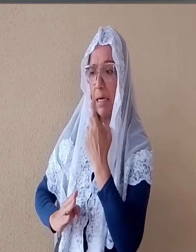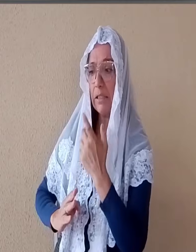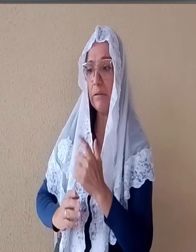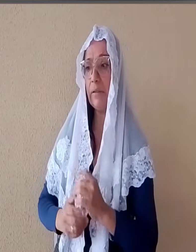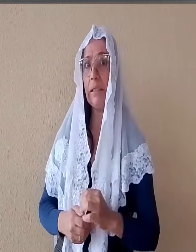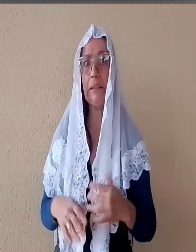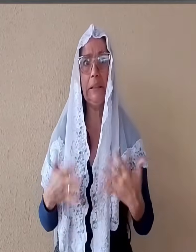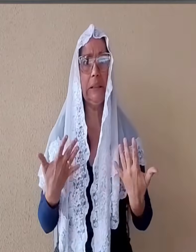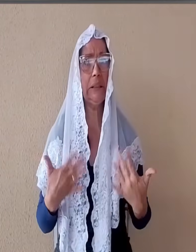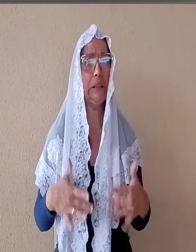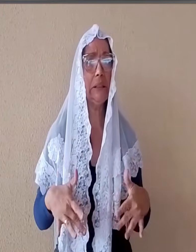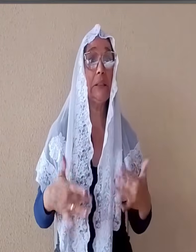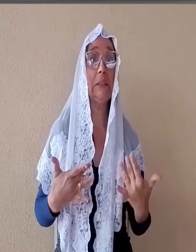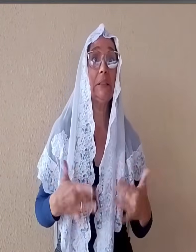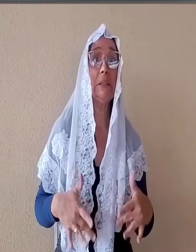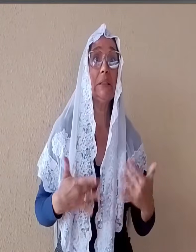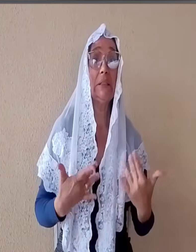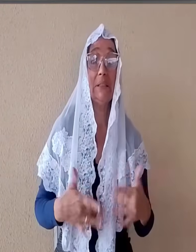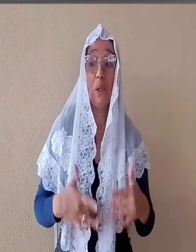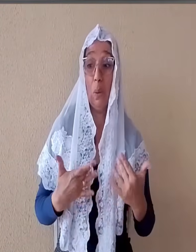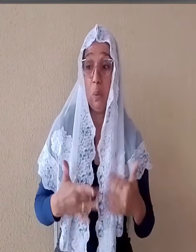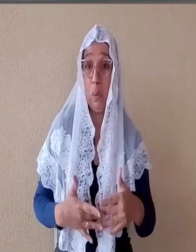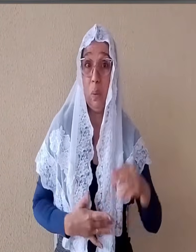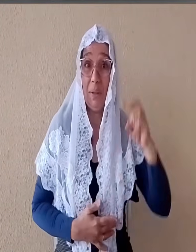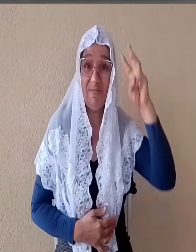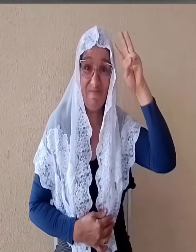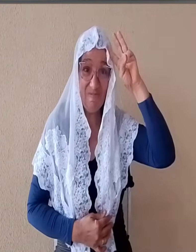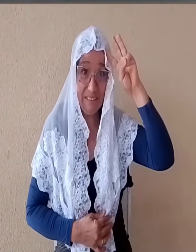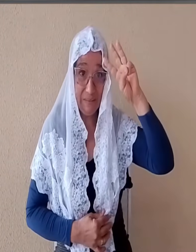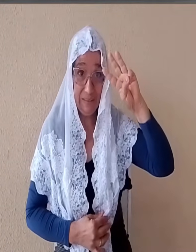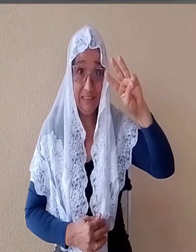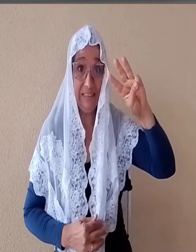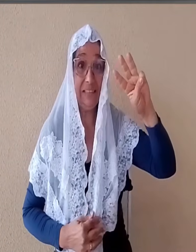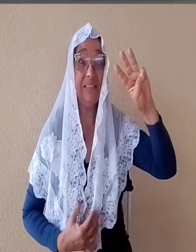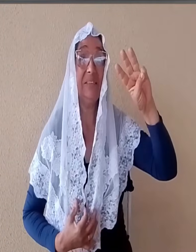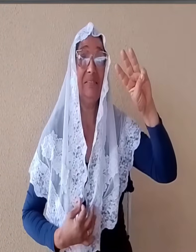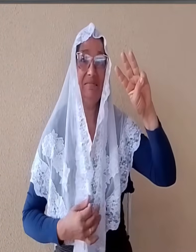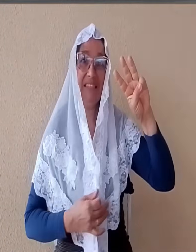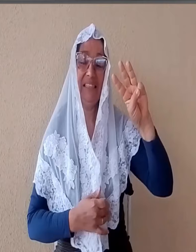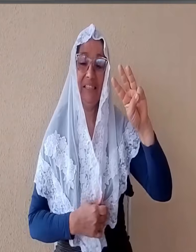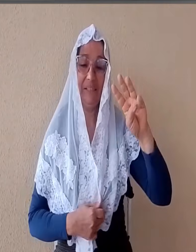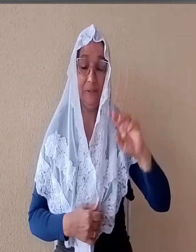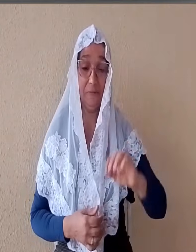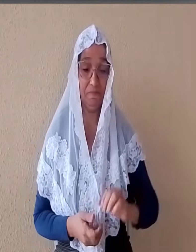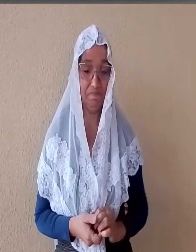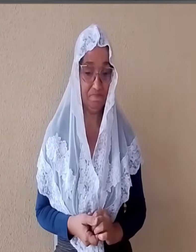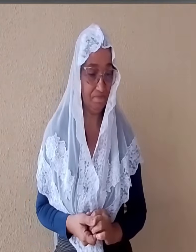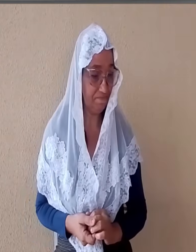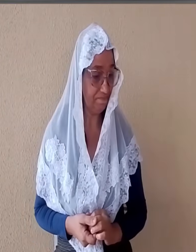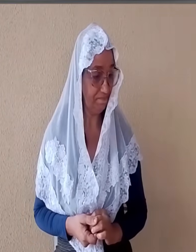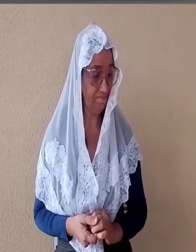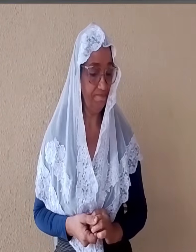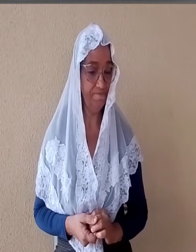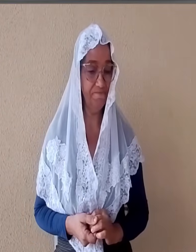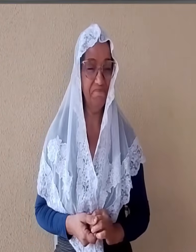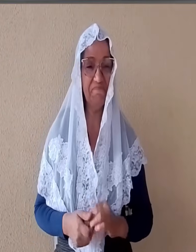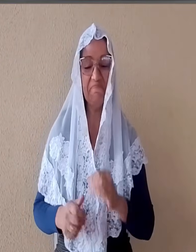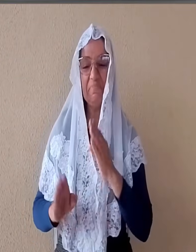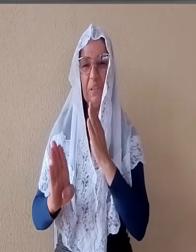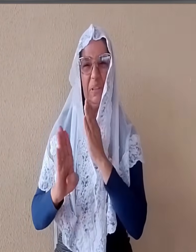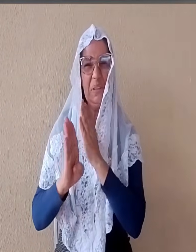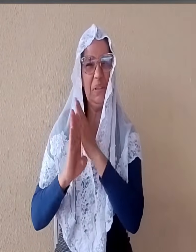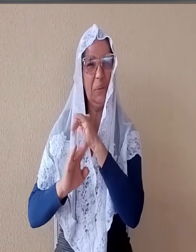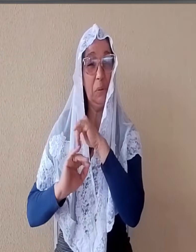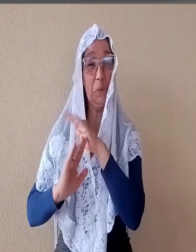ao 3º dia, e as suas cidades eram Gibeon, e Sefira, e Berote, e Kiriate